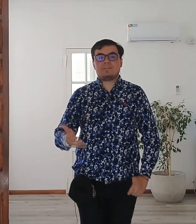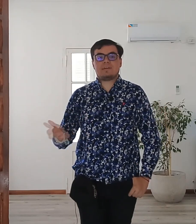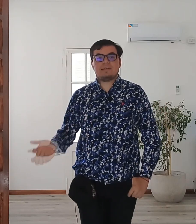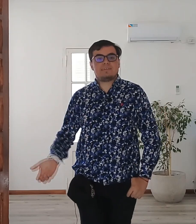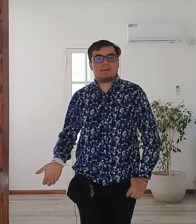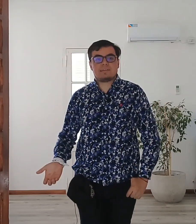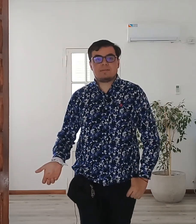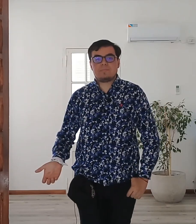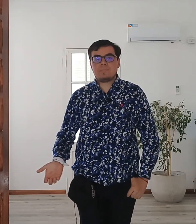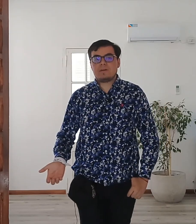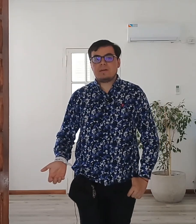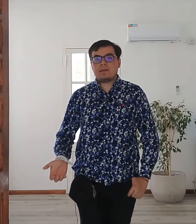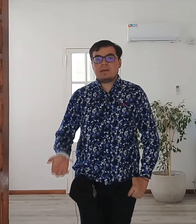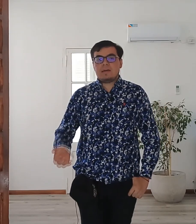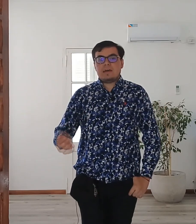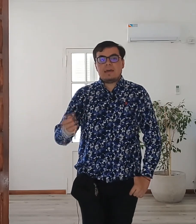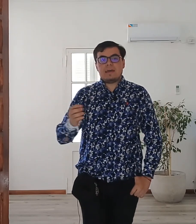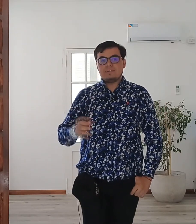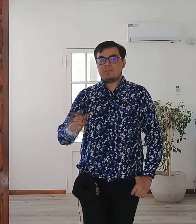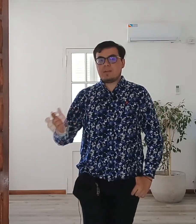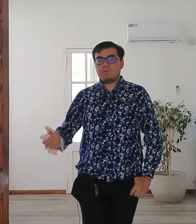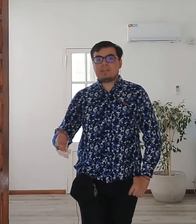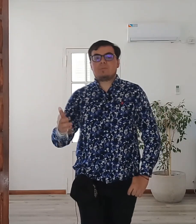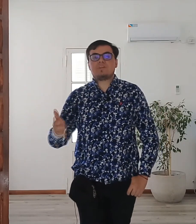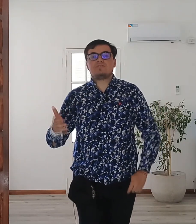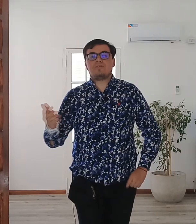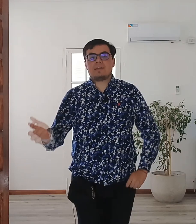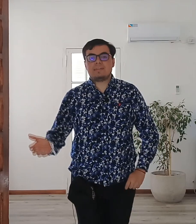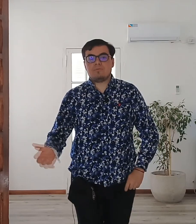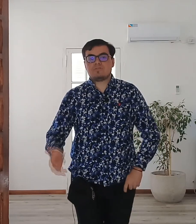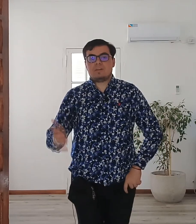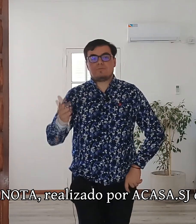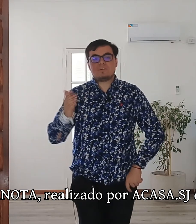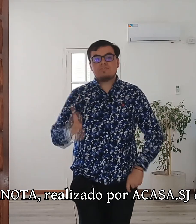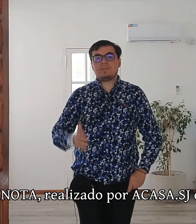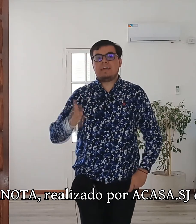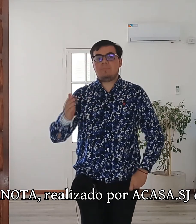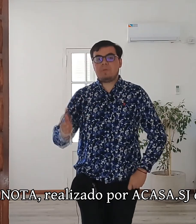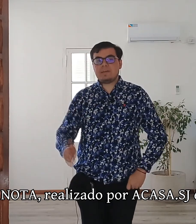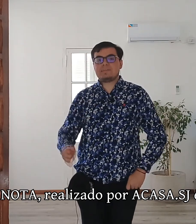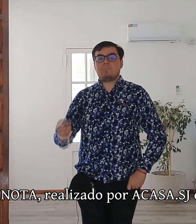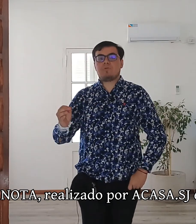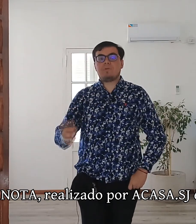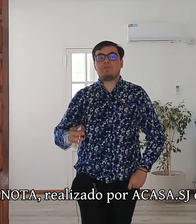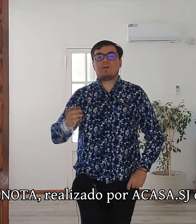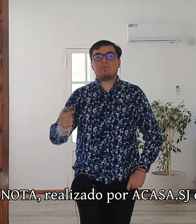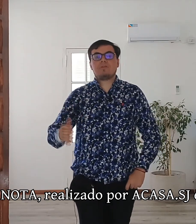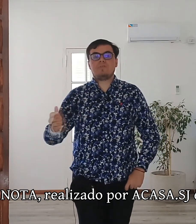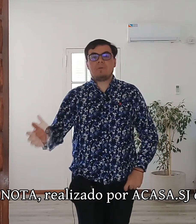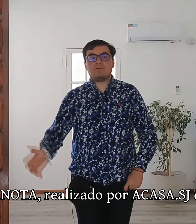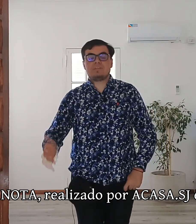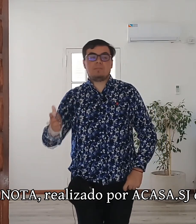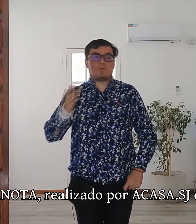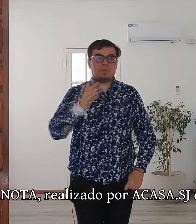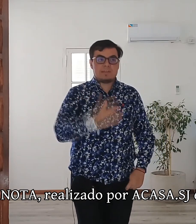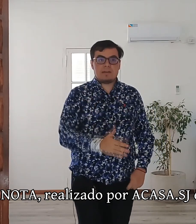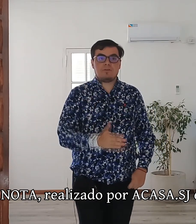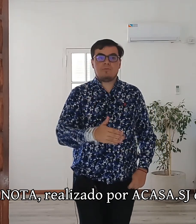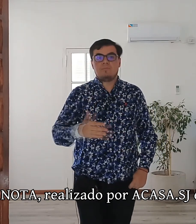cuesta esta clase de arte. Existe una respuesta a la protección de los creativos. La autorización expresa por medio de un acuerdo firmado entre el propietario,